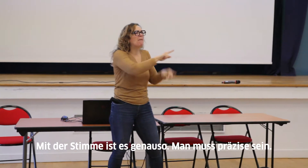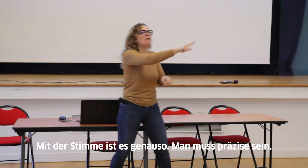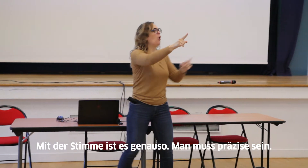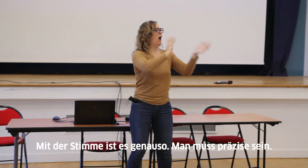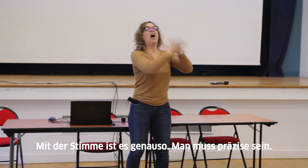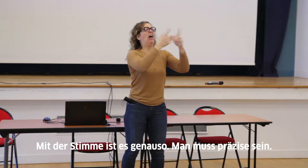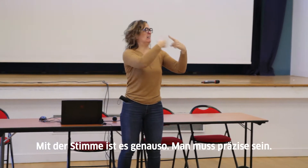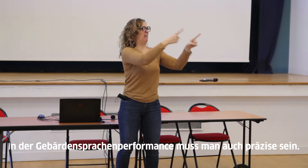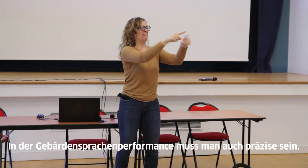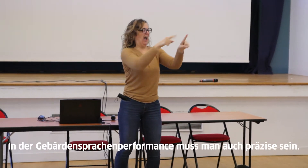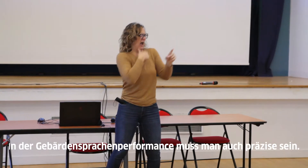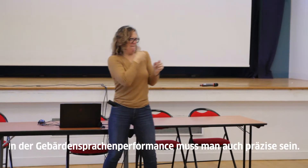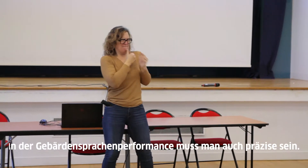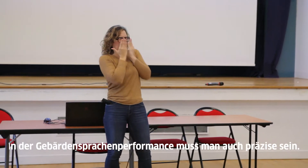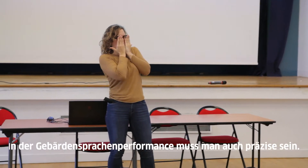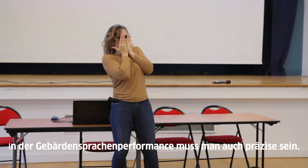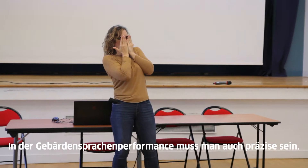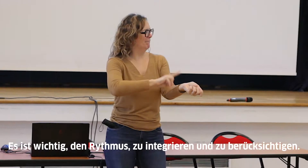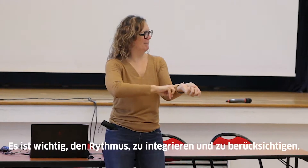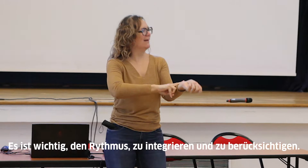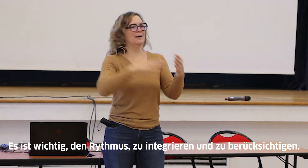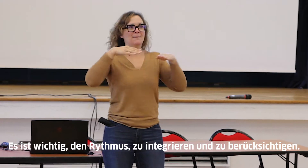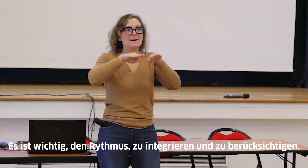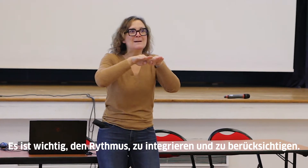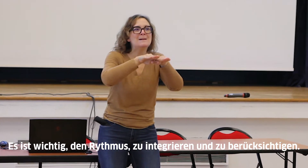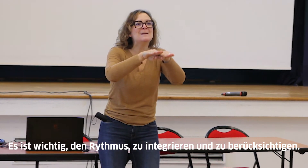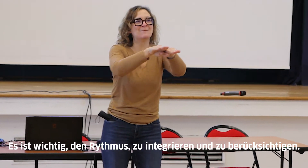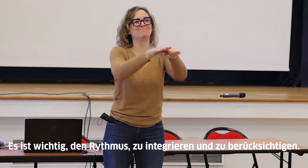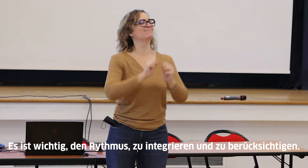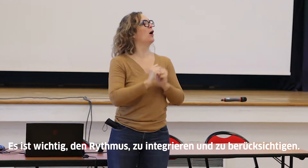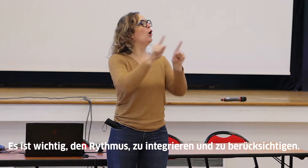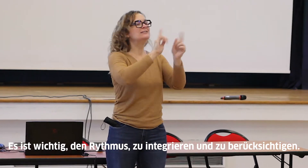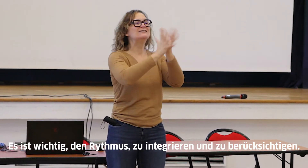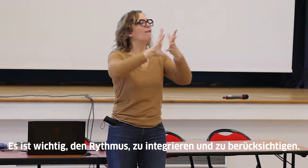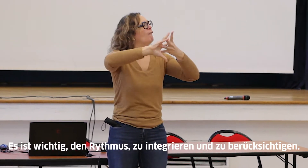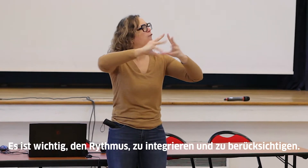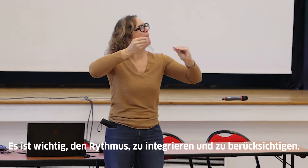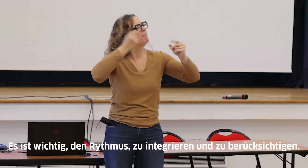pareil, c'est précis. En chansigne, il faut être précis aussi. C'est important d'intégrer le rythme et d'être avec le rythme.